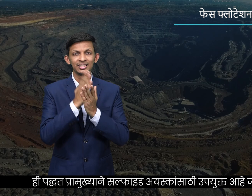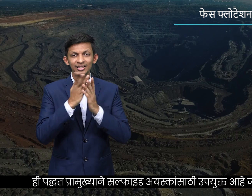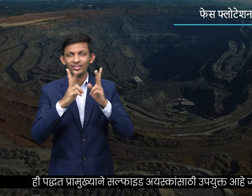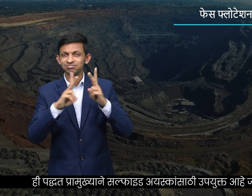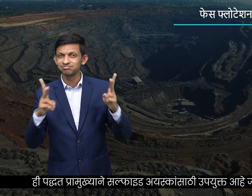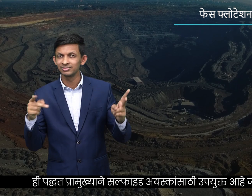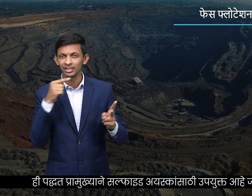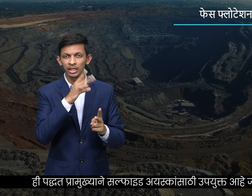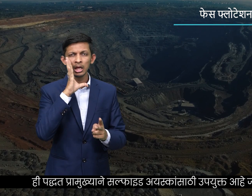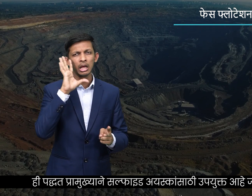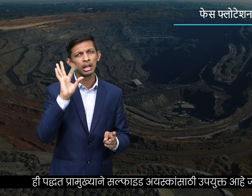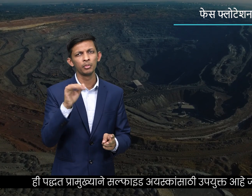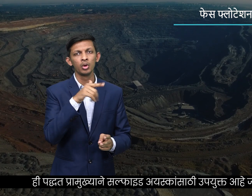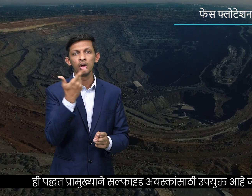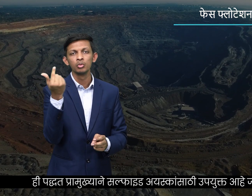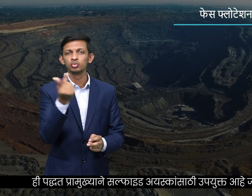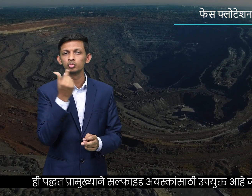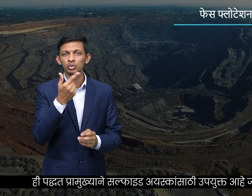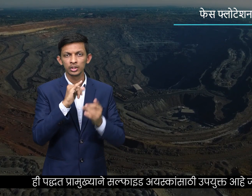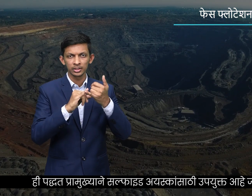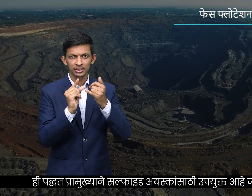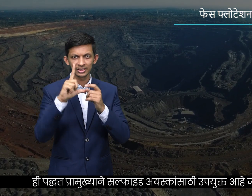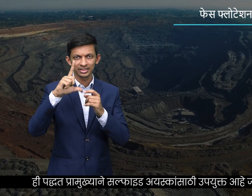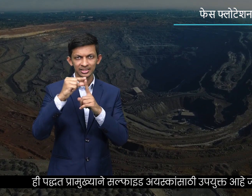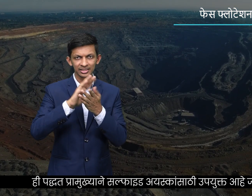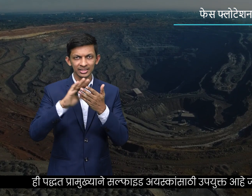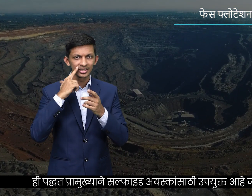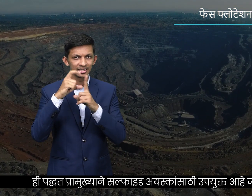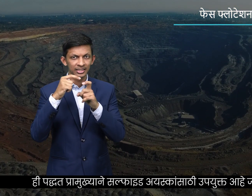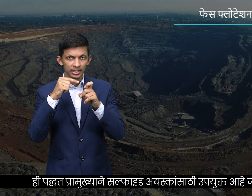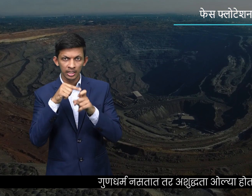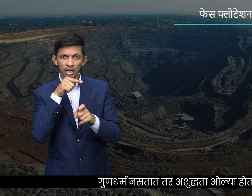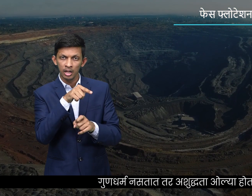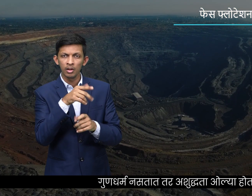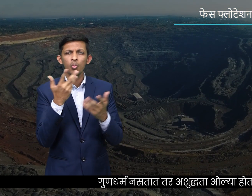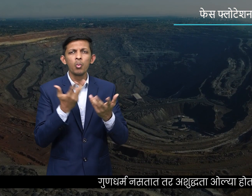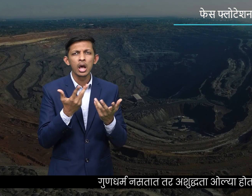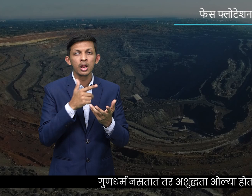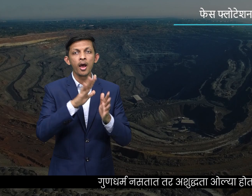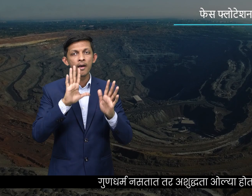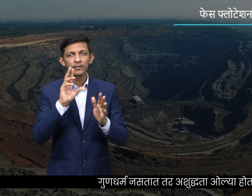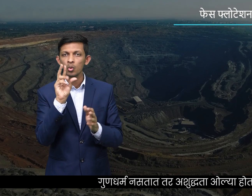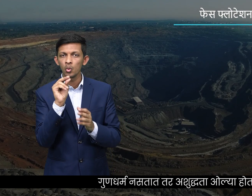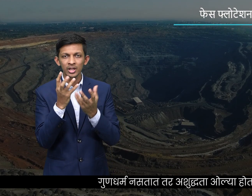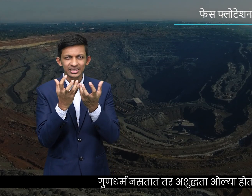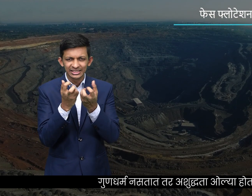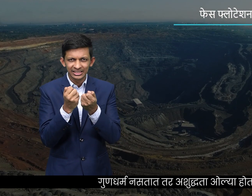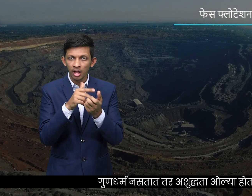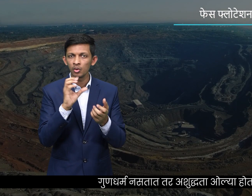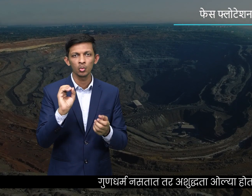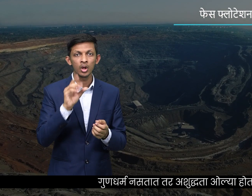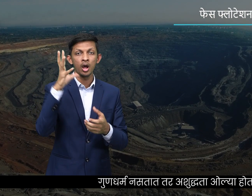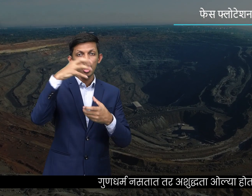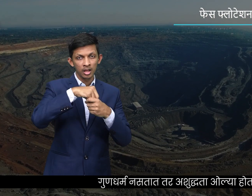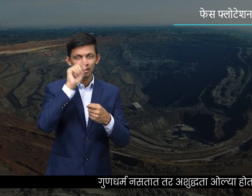ही पद्धत प्रामुख्याने सल्फाइड अयस्कांसाठी उपयुक्त आहे, ज्यात ओले करण्याचे गुणधर्म नसतात तर अशुद्धता ओल्या